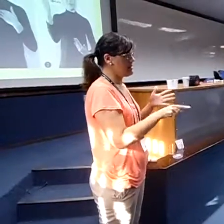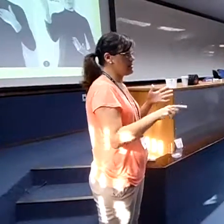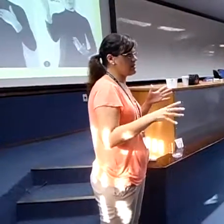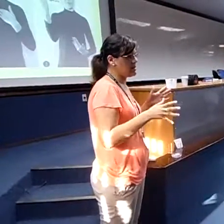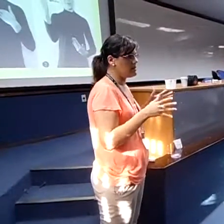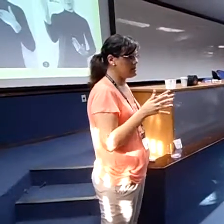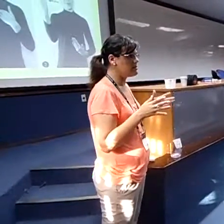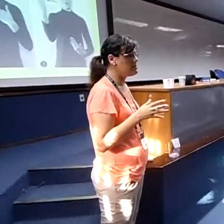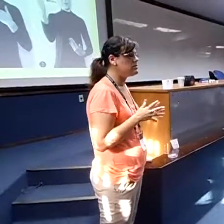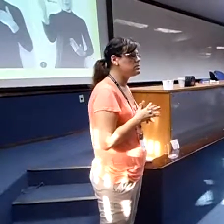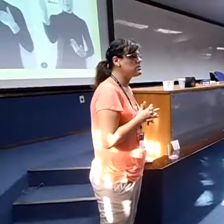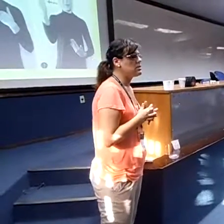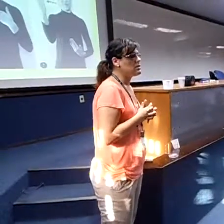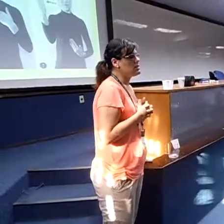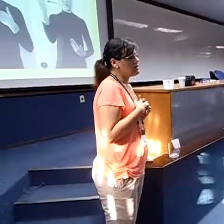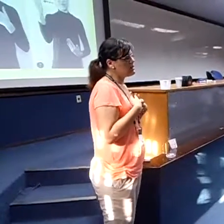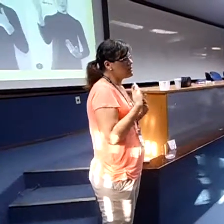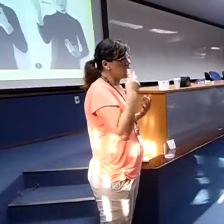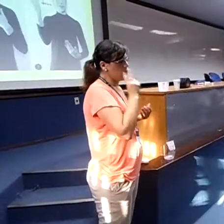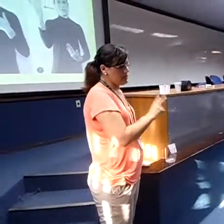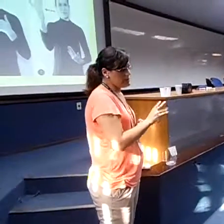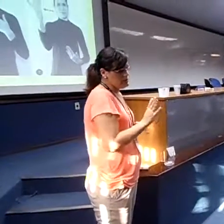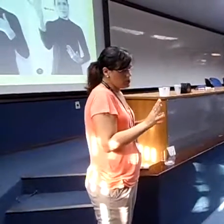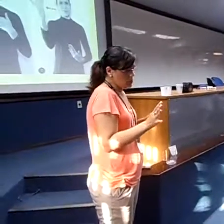o professor tem que observar isso.